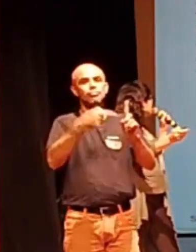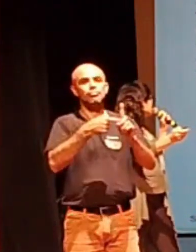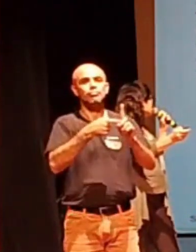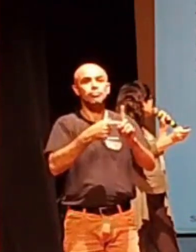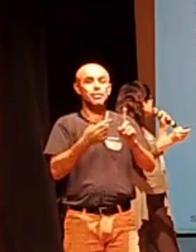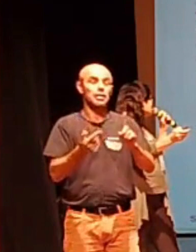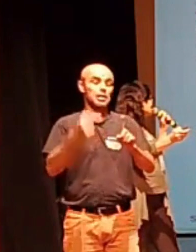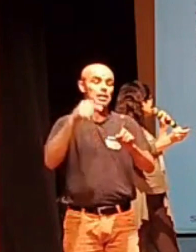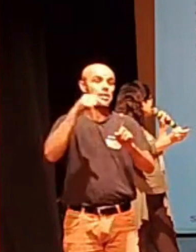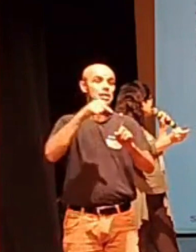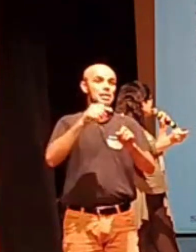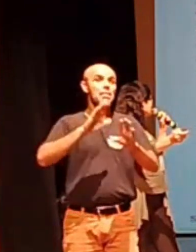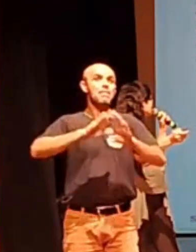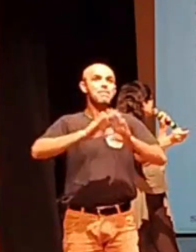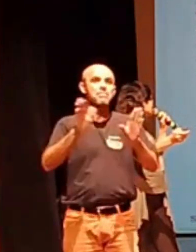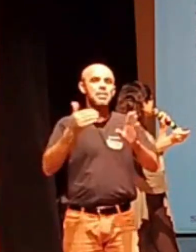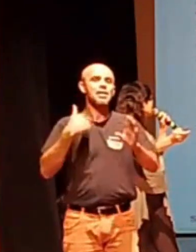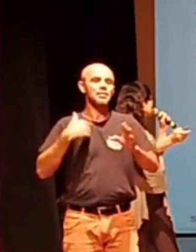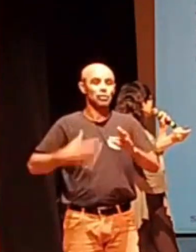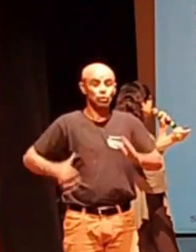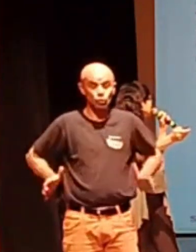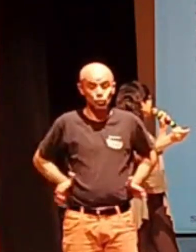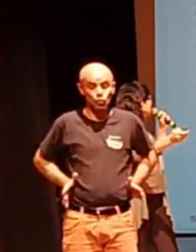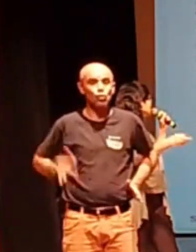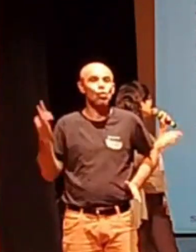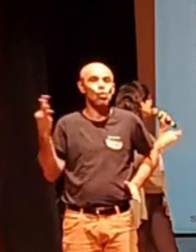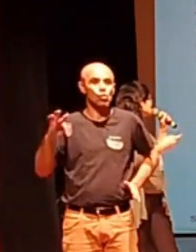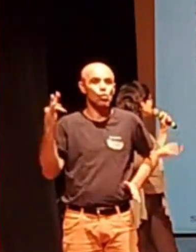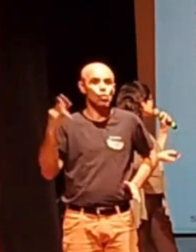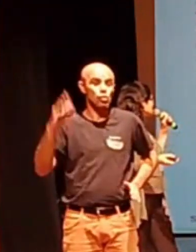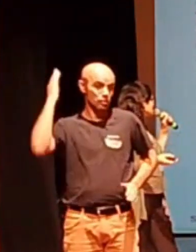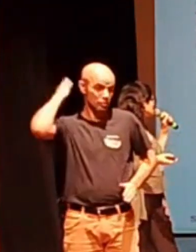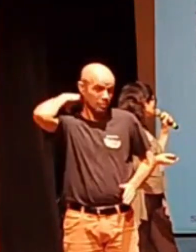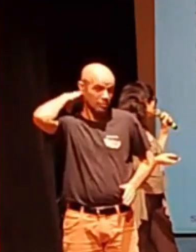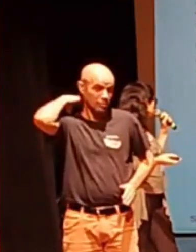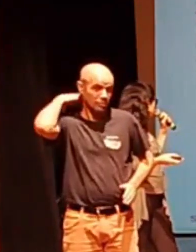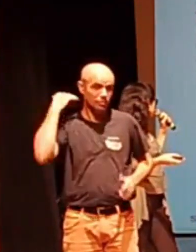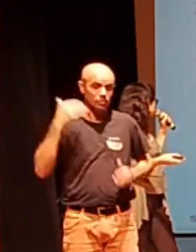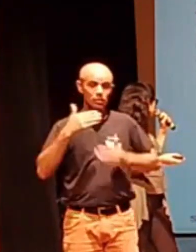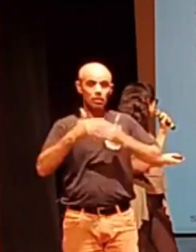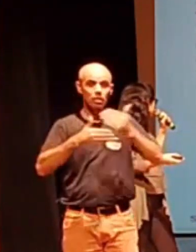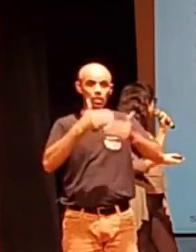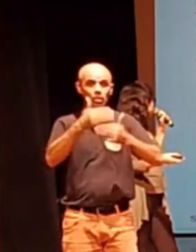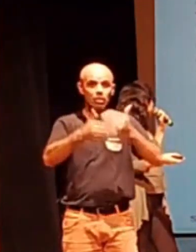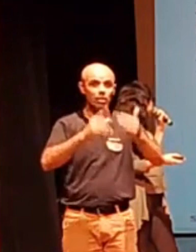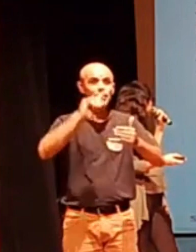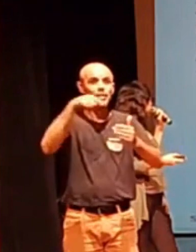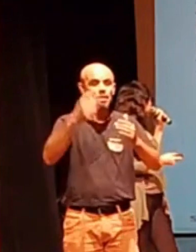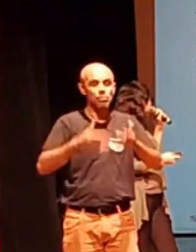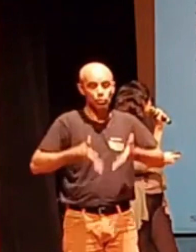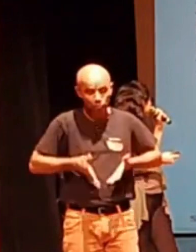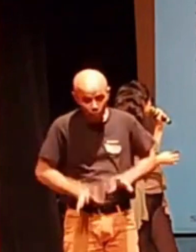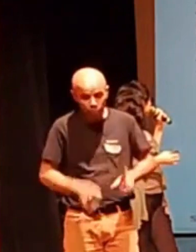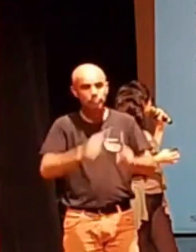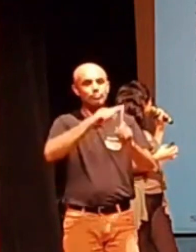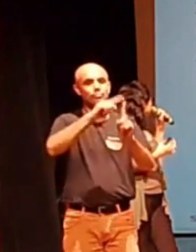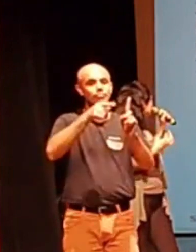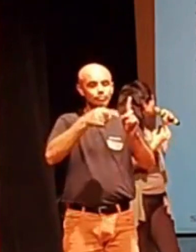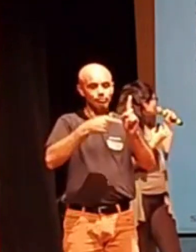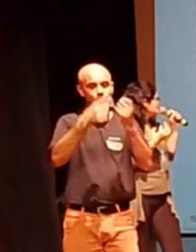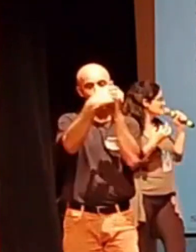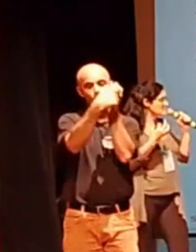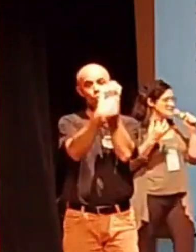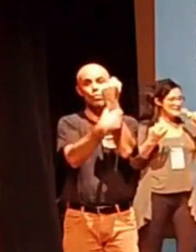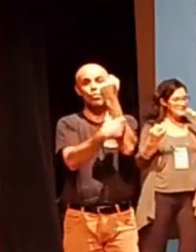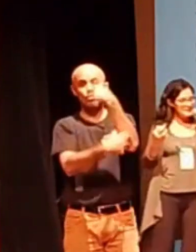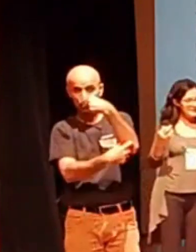nas costas no pré-parto, e que tiveram uma progressão da curva no periparto. Então,